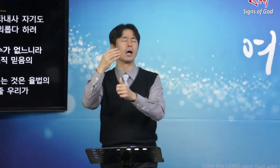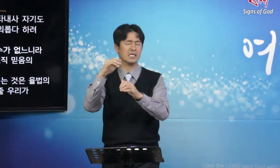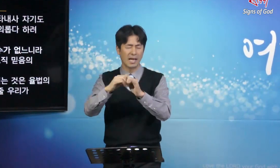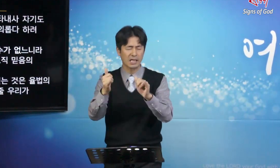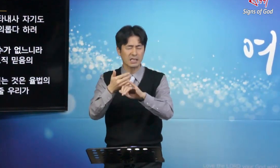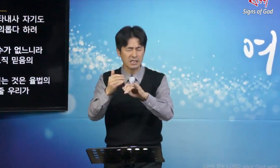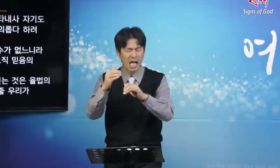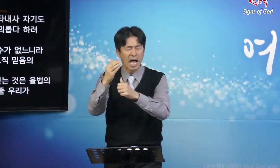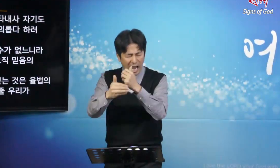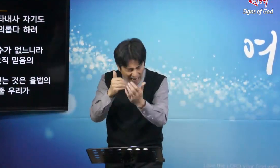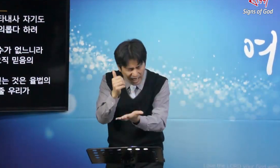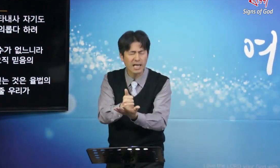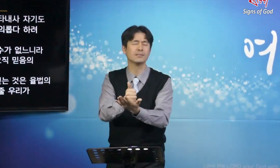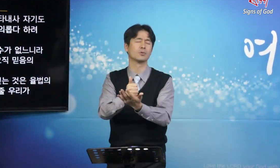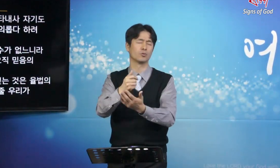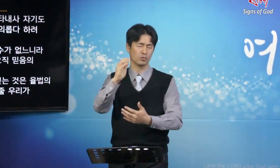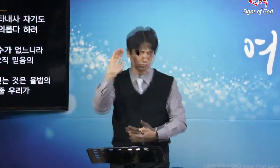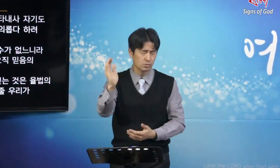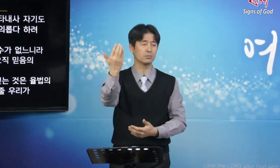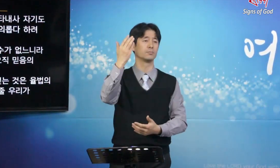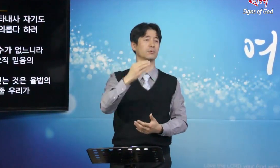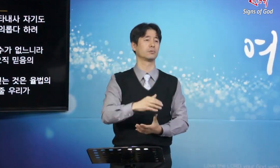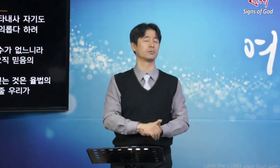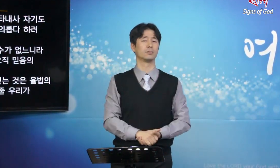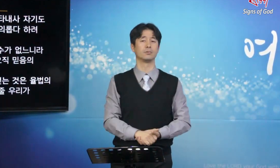이방인들의 하나님도 될 수 있다라는 것이죠.